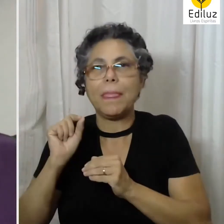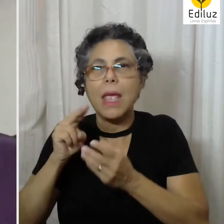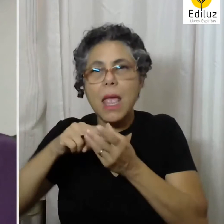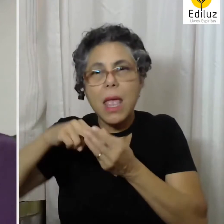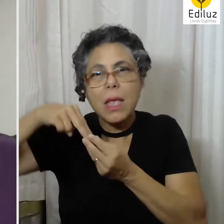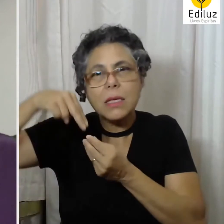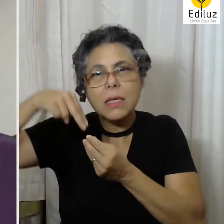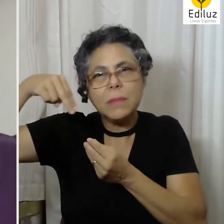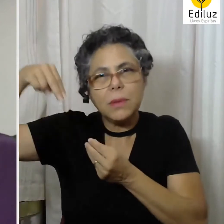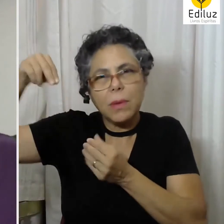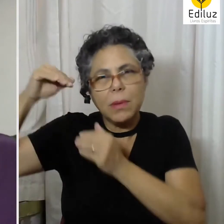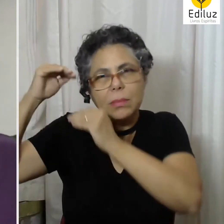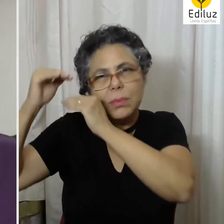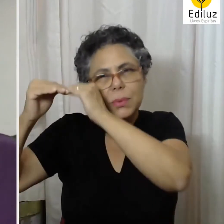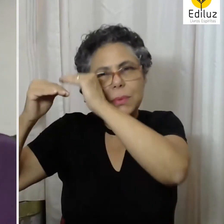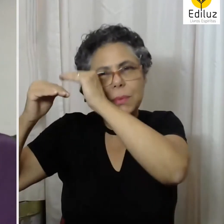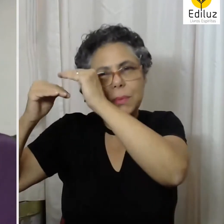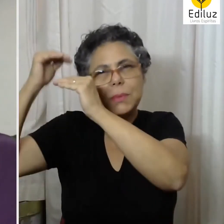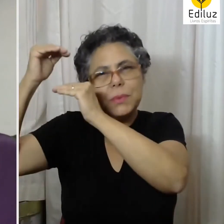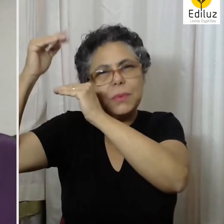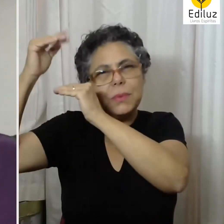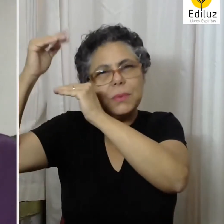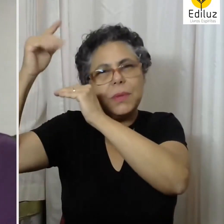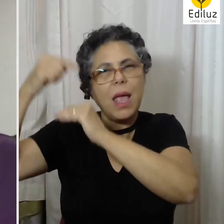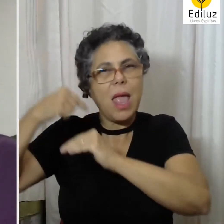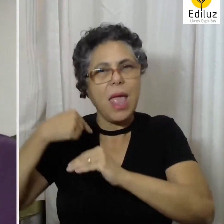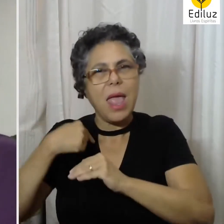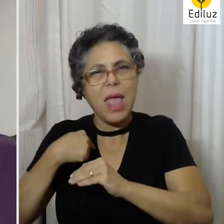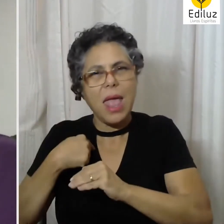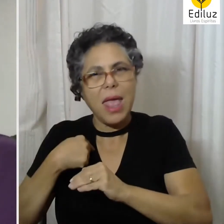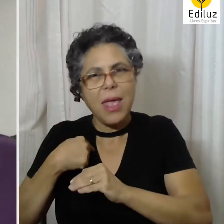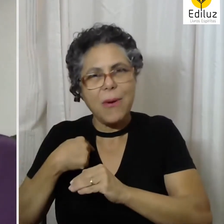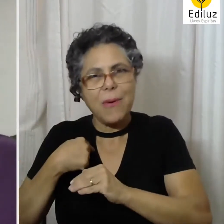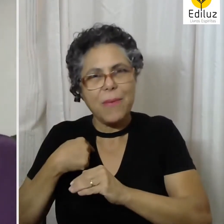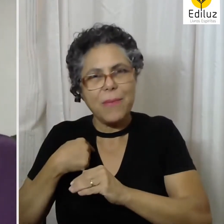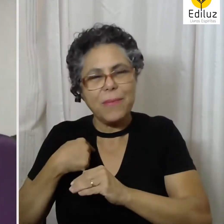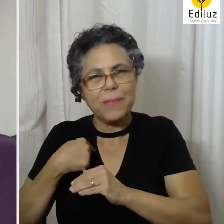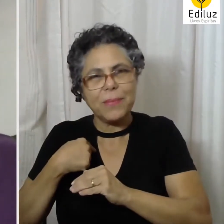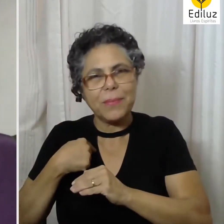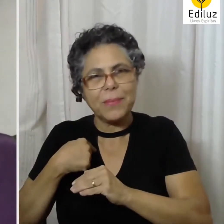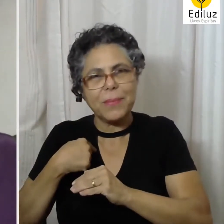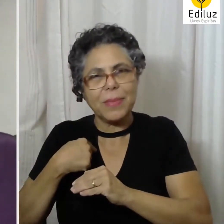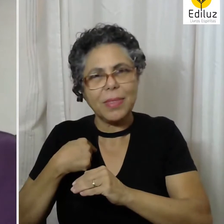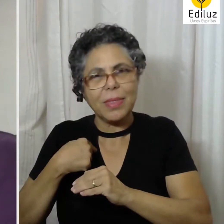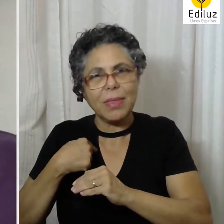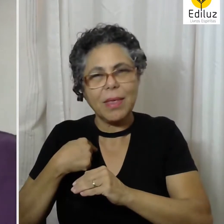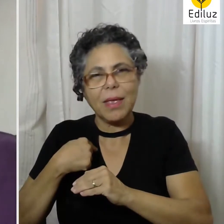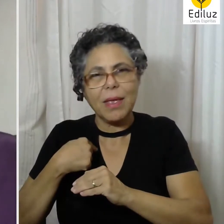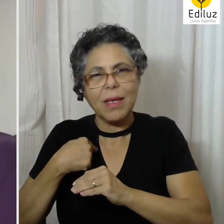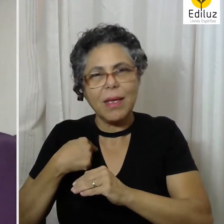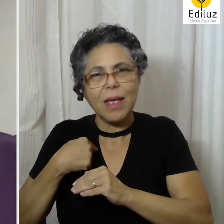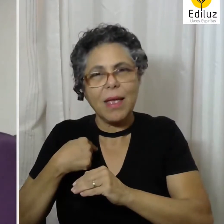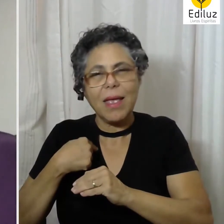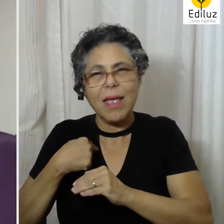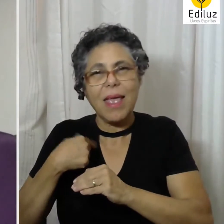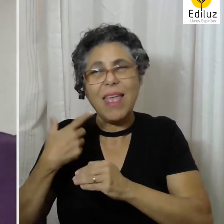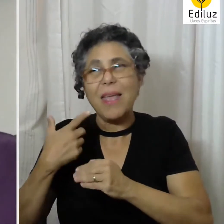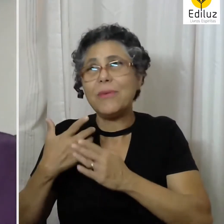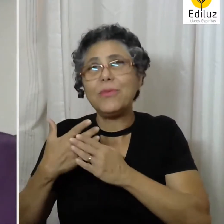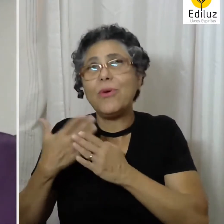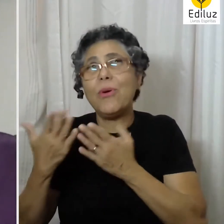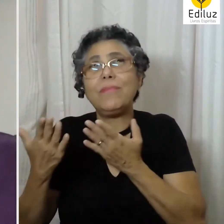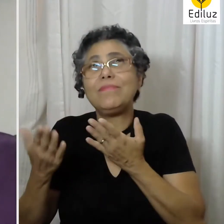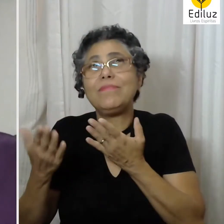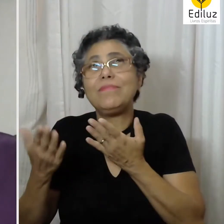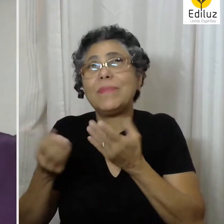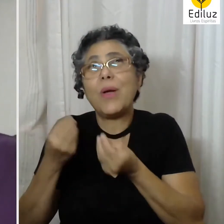Espiritualmente, em graus evolutivos, eu estou infinitamente. Não tem termo para nos dar uma noção